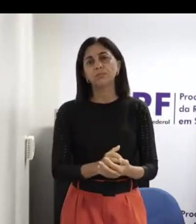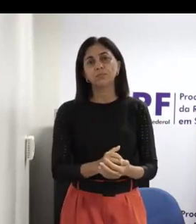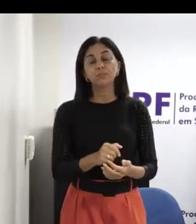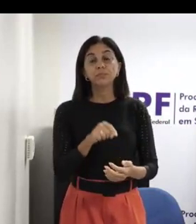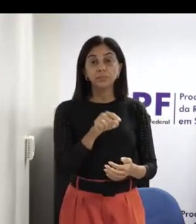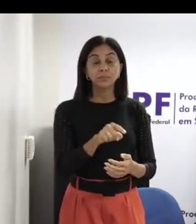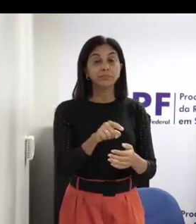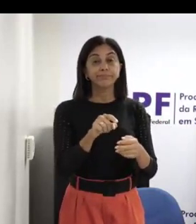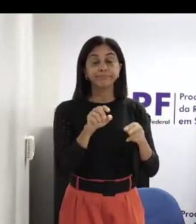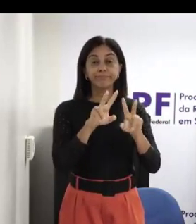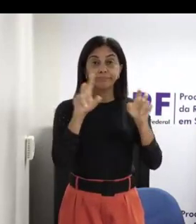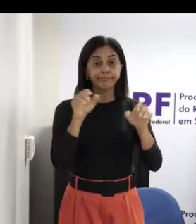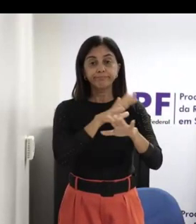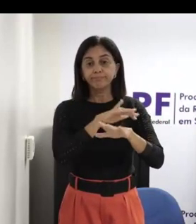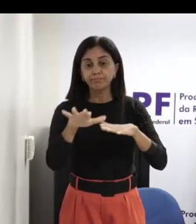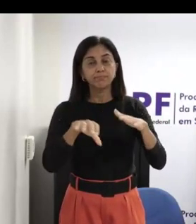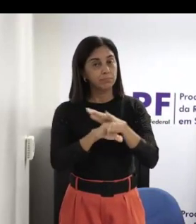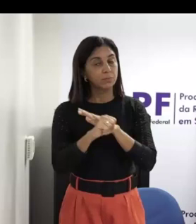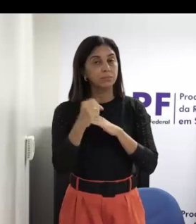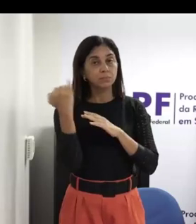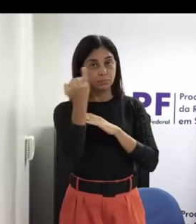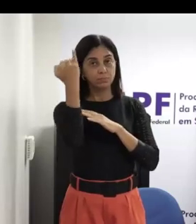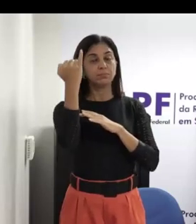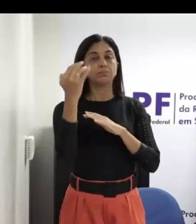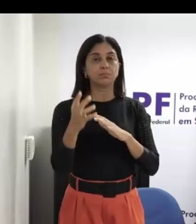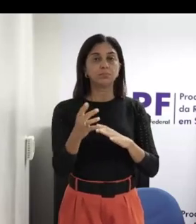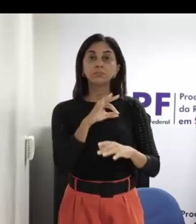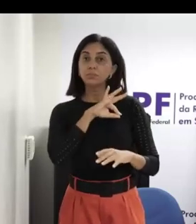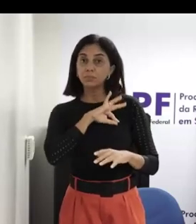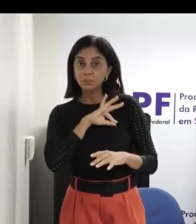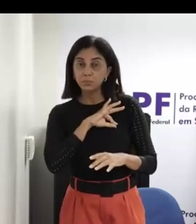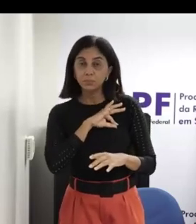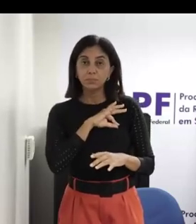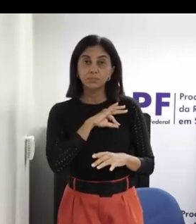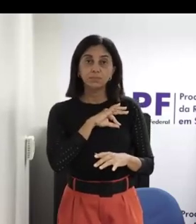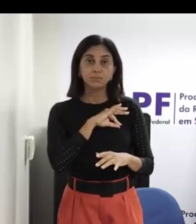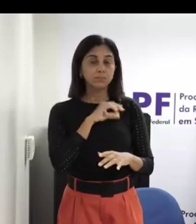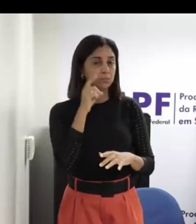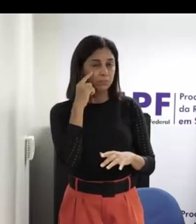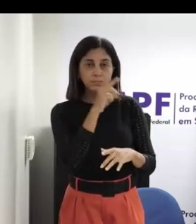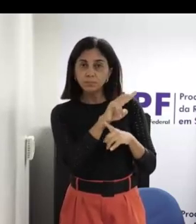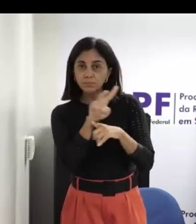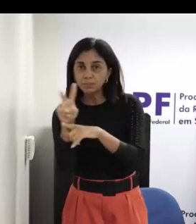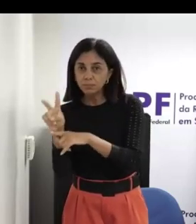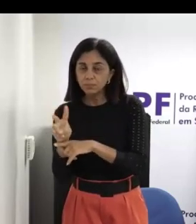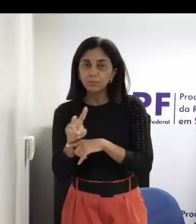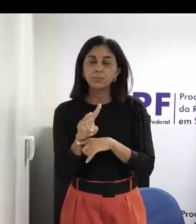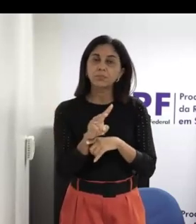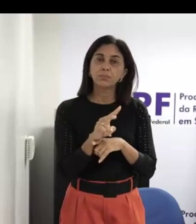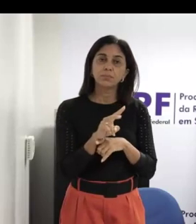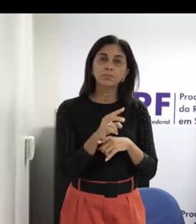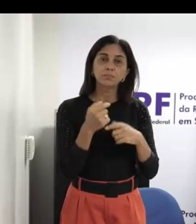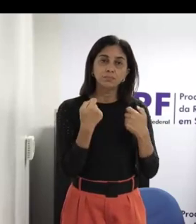o combate ao Crime o o o policial militar é o primeiro policial antes da polícia da polícia